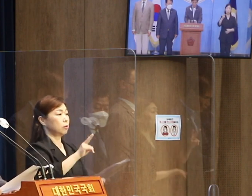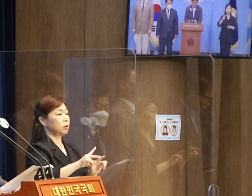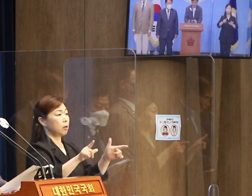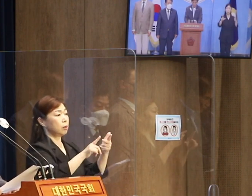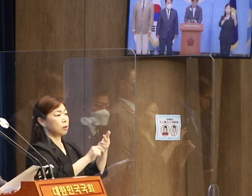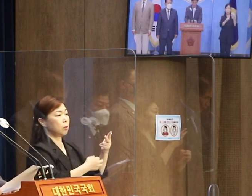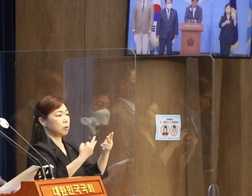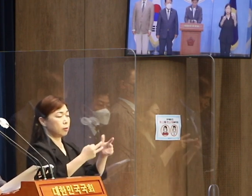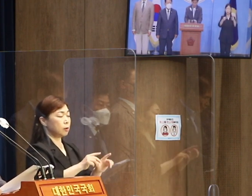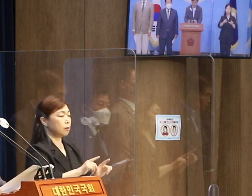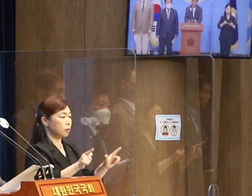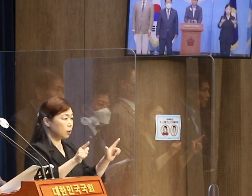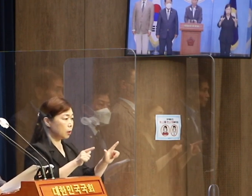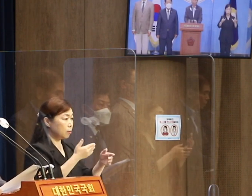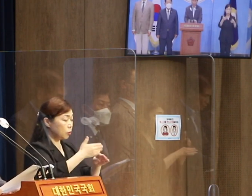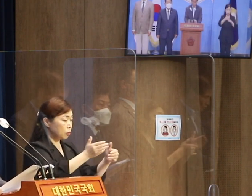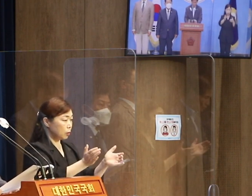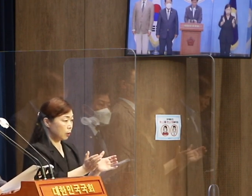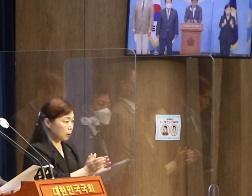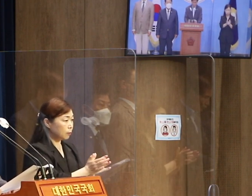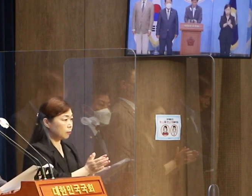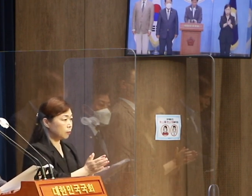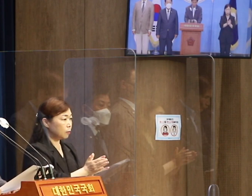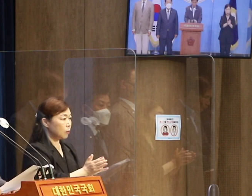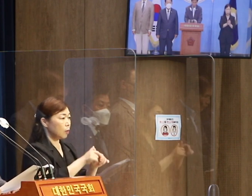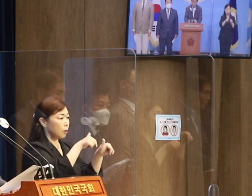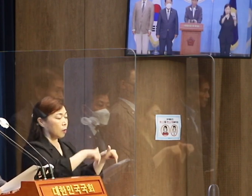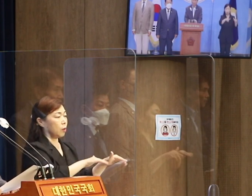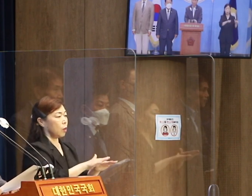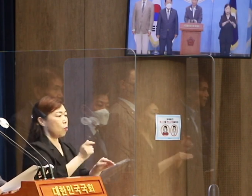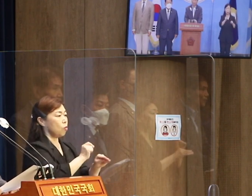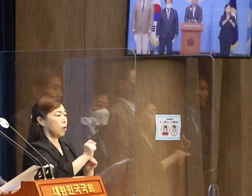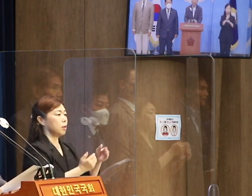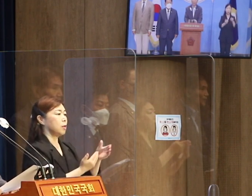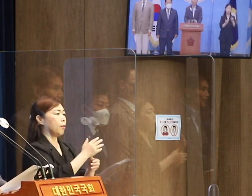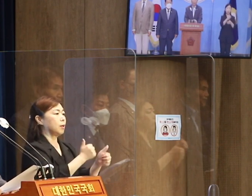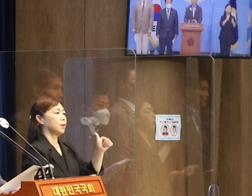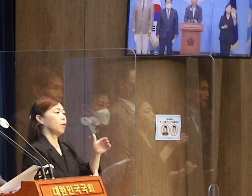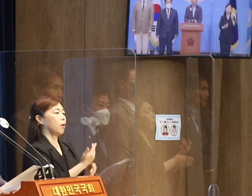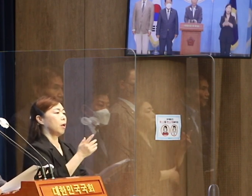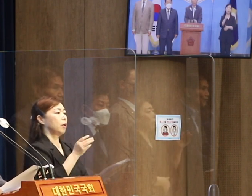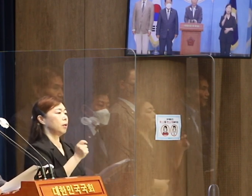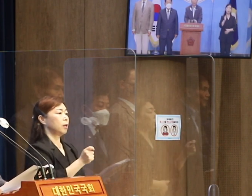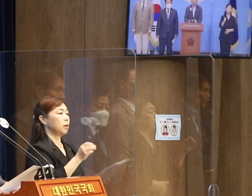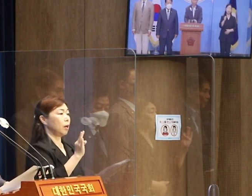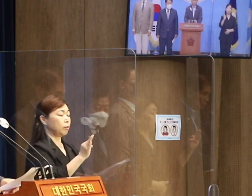2022년 7월 13일 더불어민주당 서해 공무원 사망사건 TF 의원 일동.